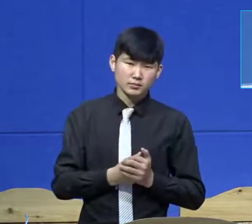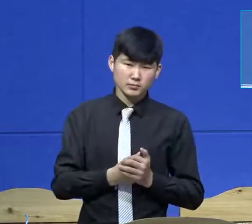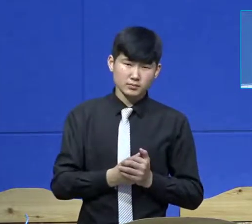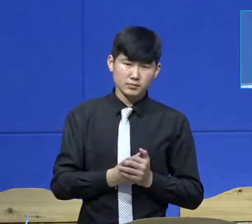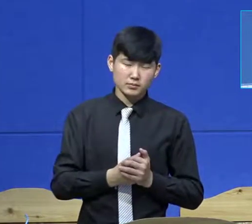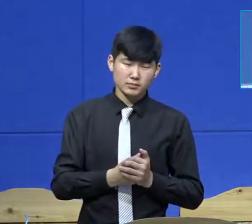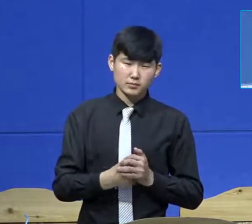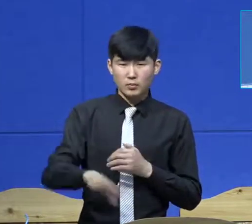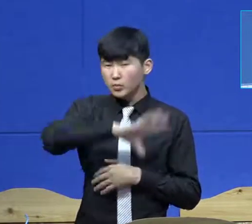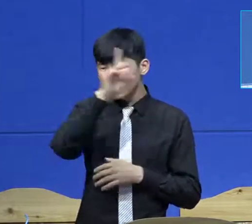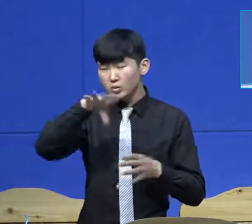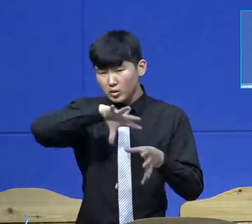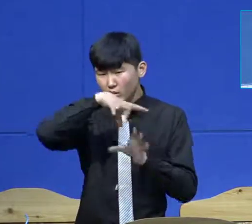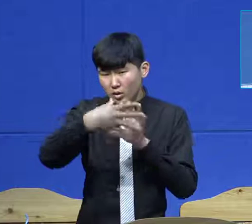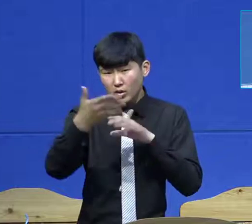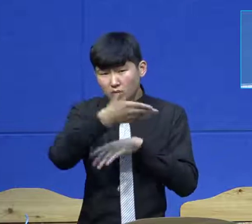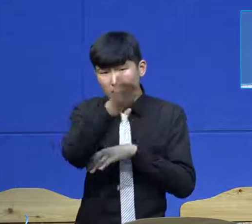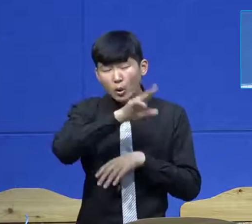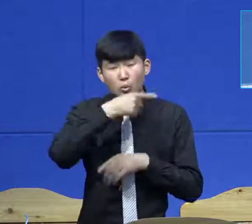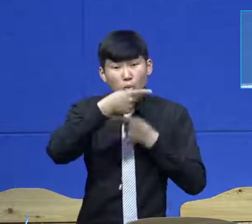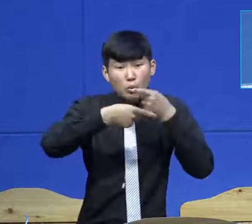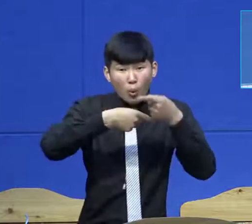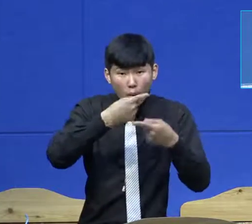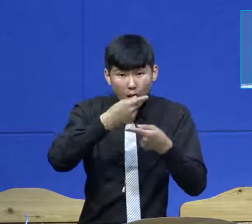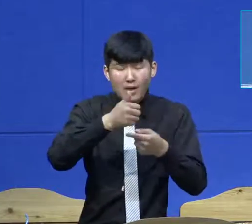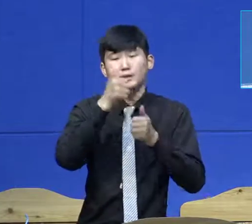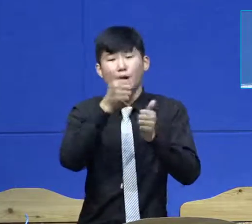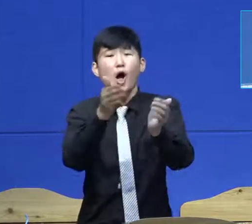Бүгд энэ дэлхийд та нарыг тухай сайнаар ярил та нар золгүй ээ.